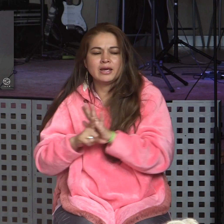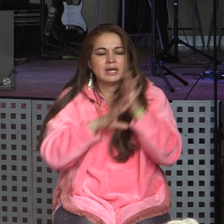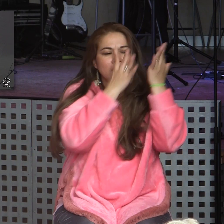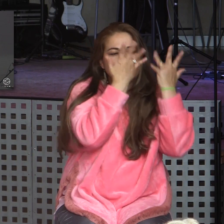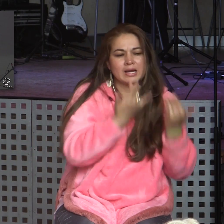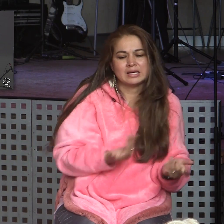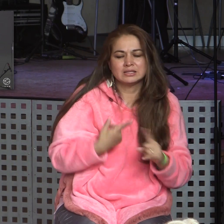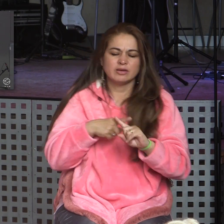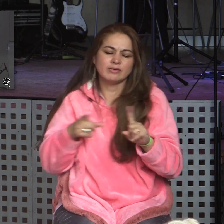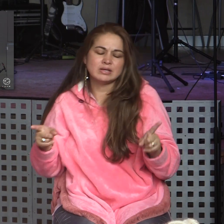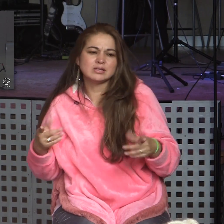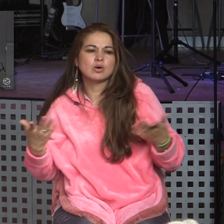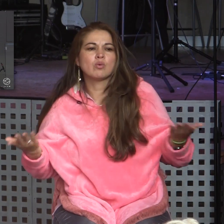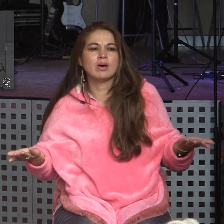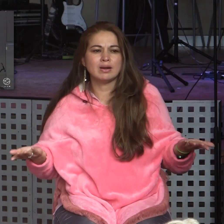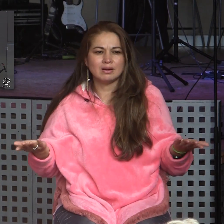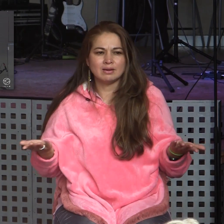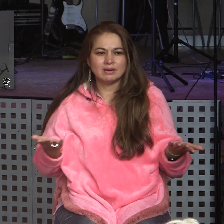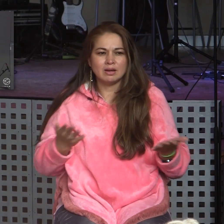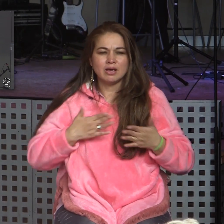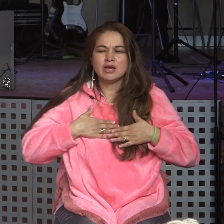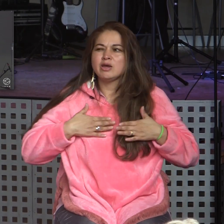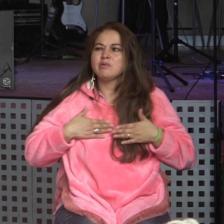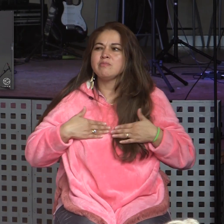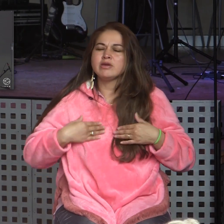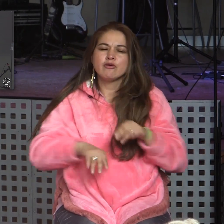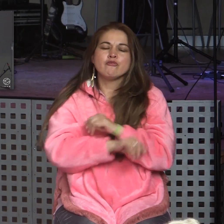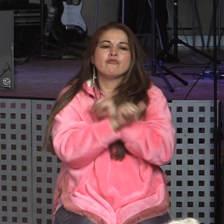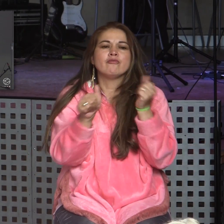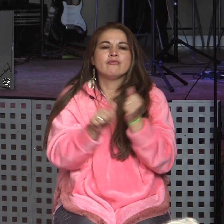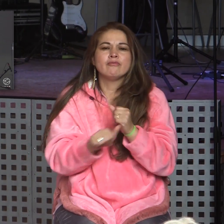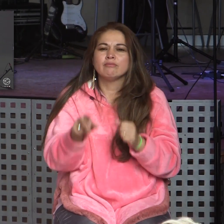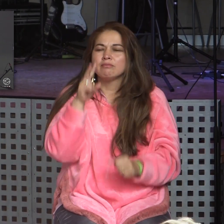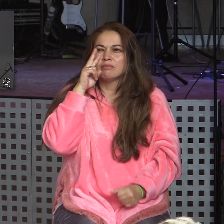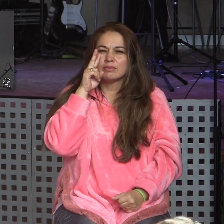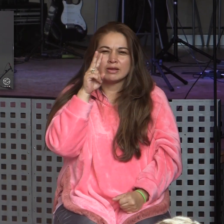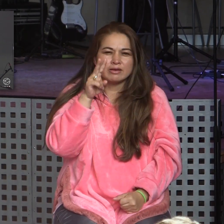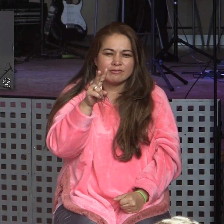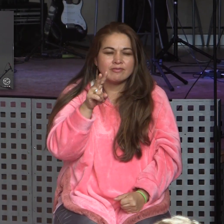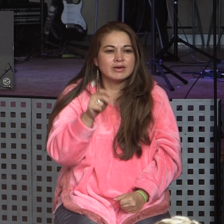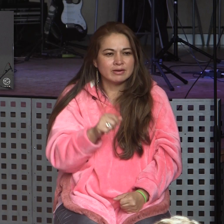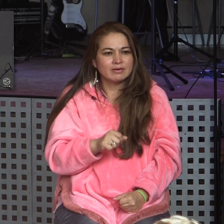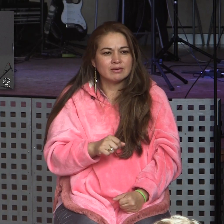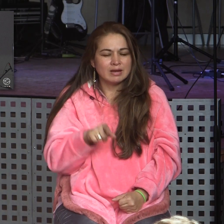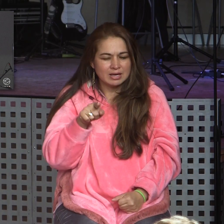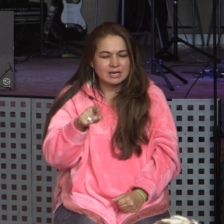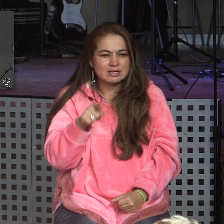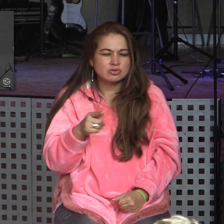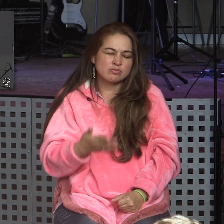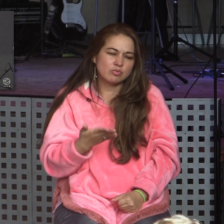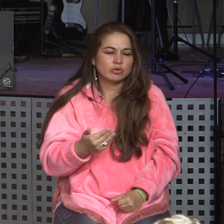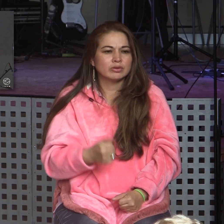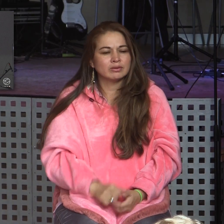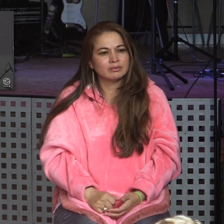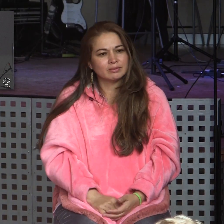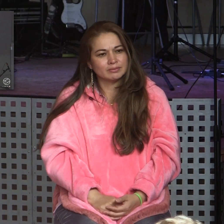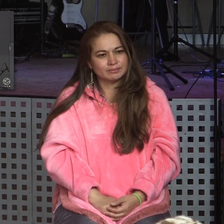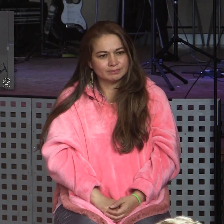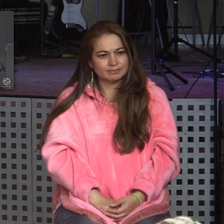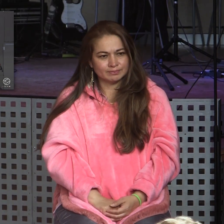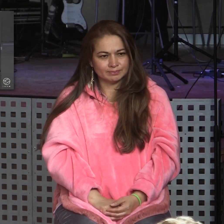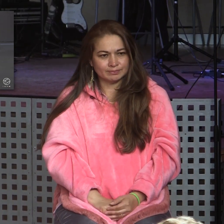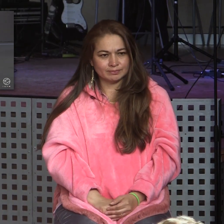va a estar en mi manera de mirar. ¿Y por qué lo sé yo? Porque lo expresó Moisés. Si he